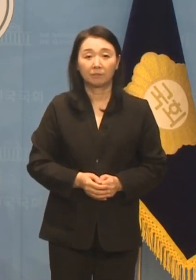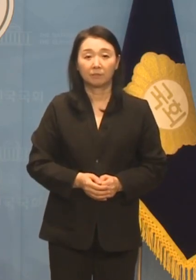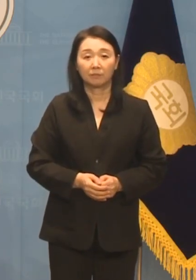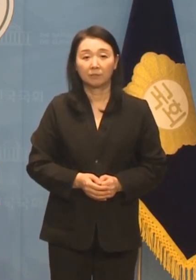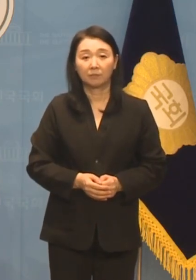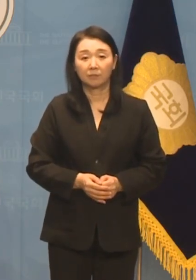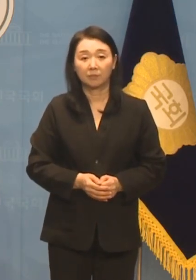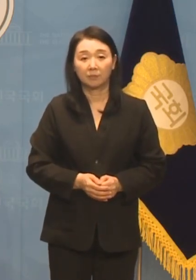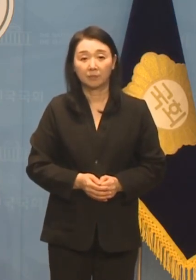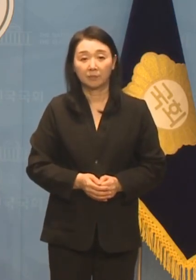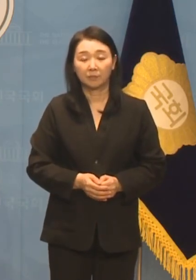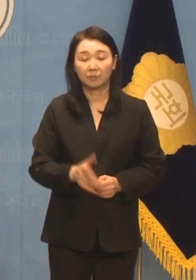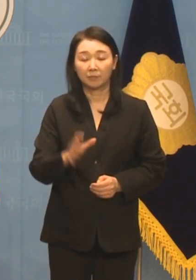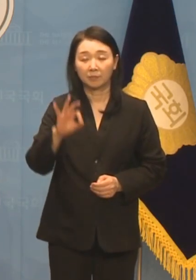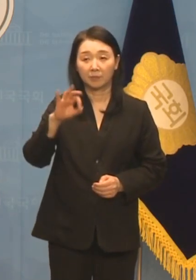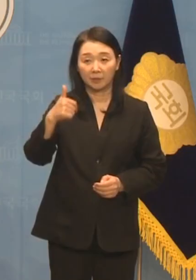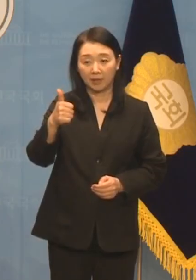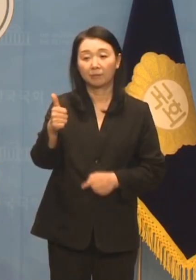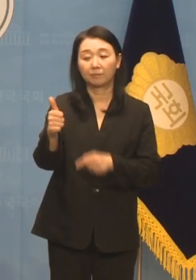그는